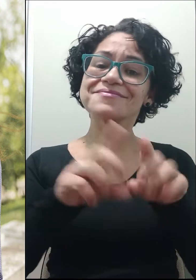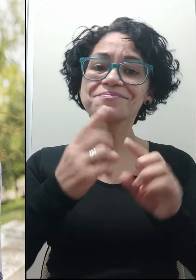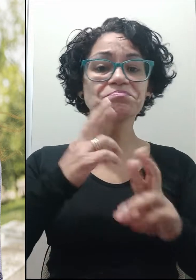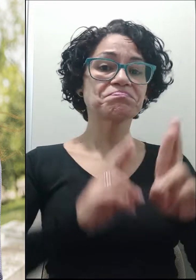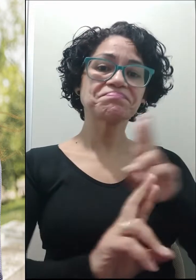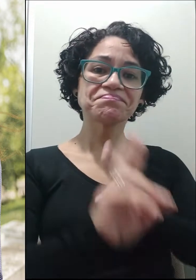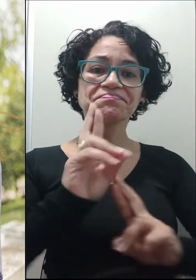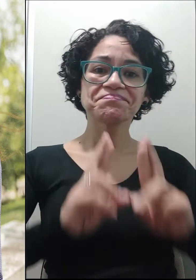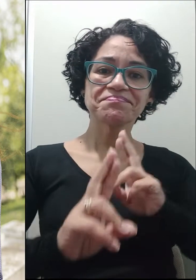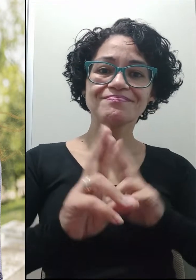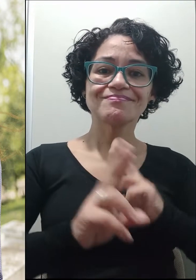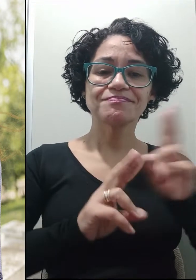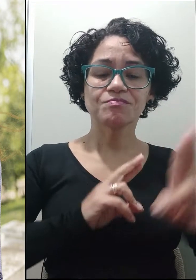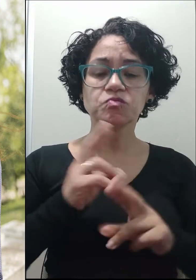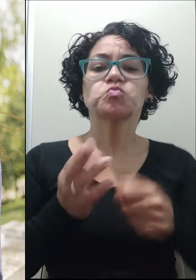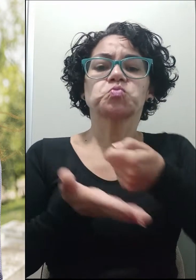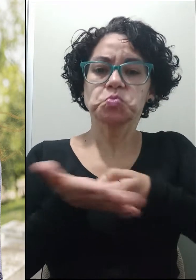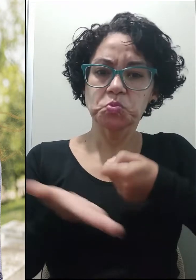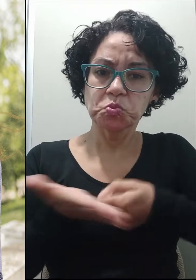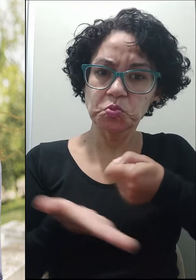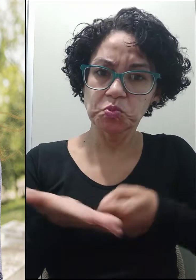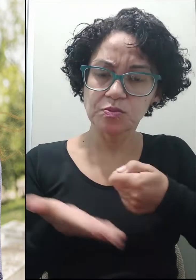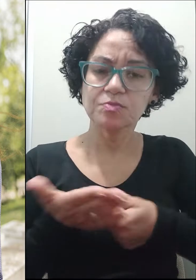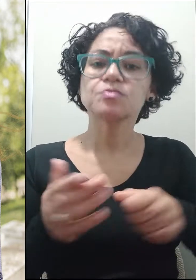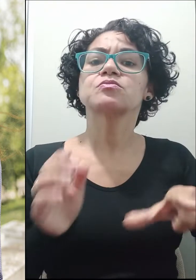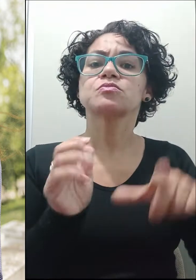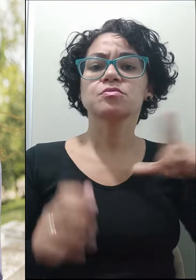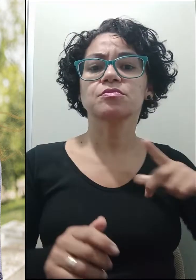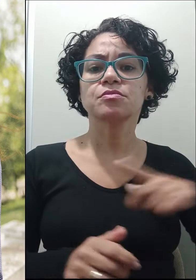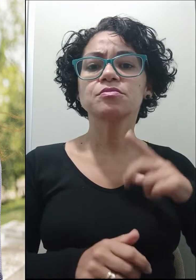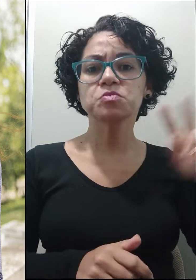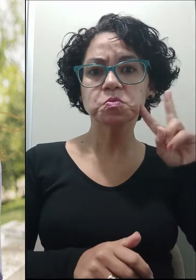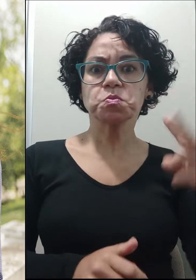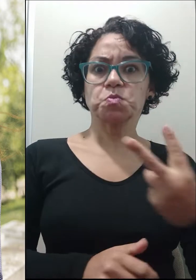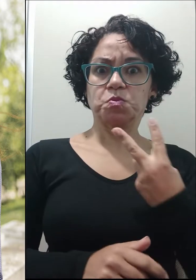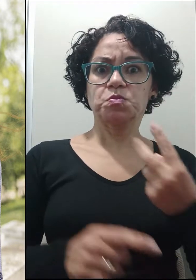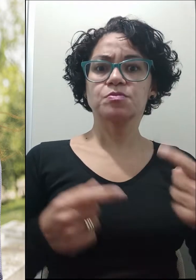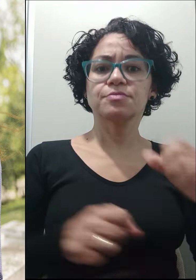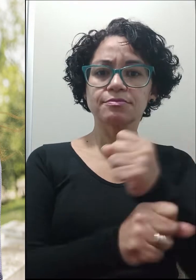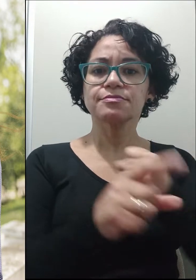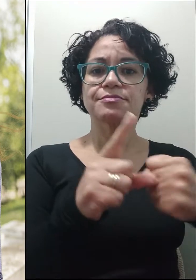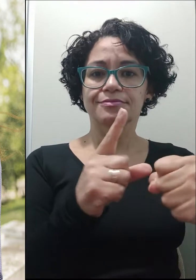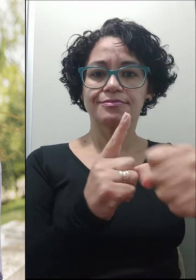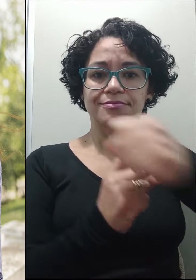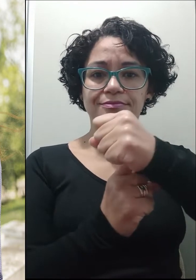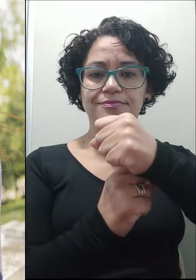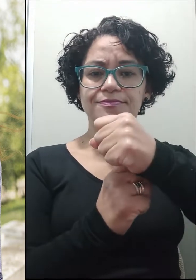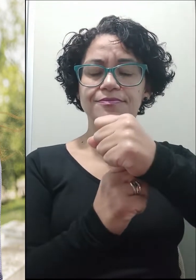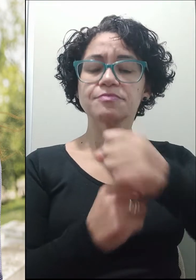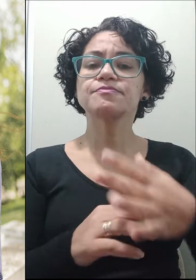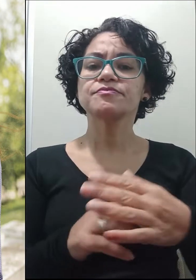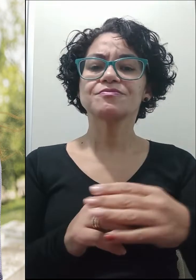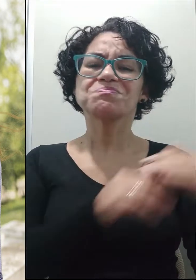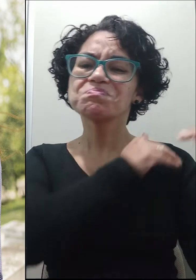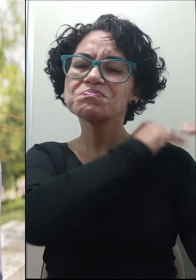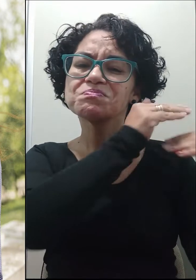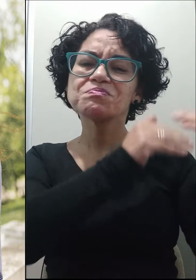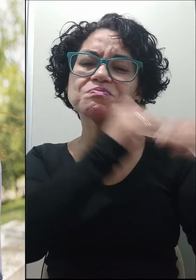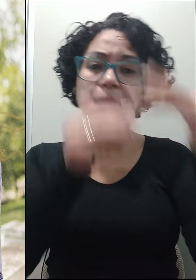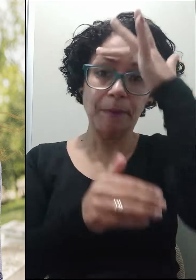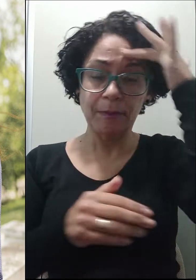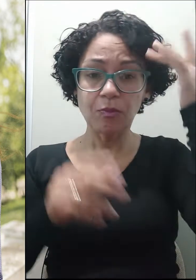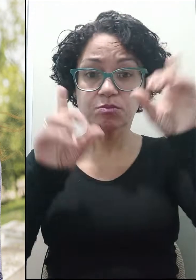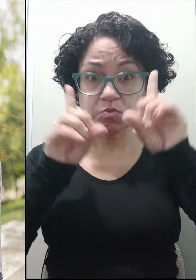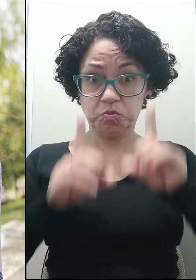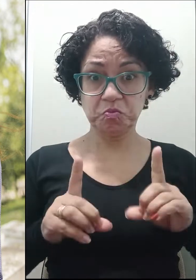relacionam em suas lutas em busca de reconhecimento na sociedade. Durante séculos,